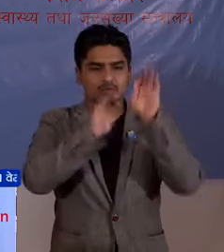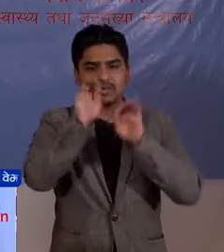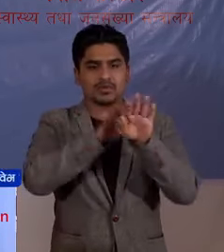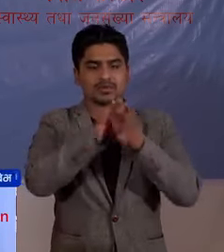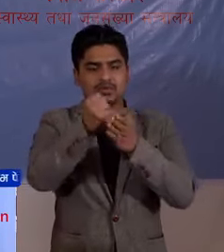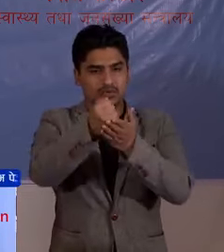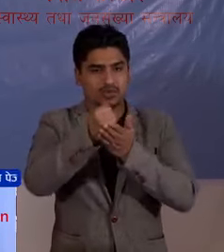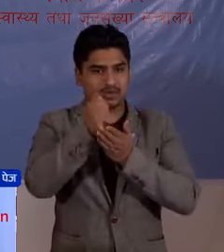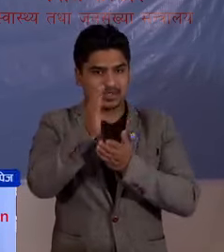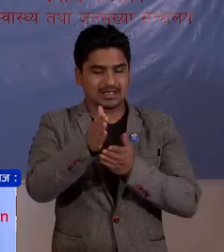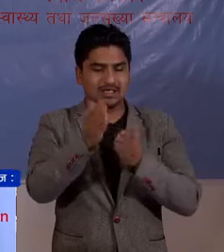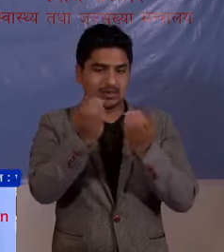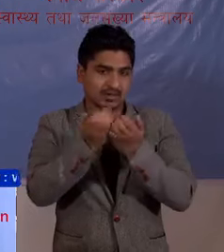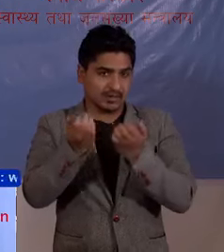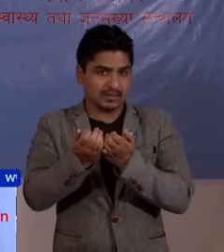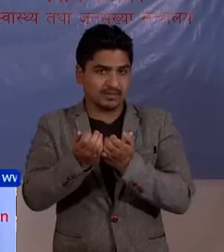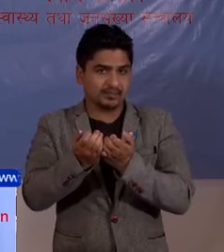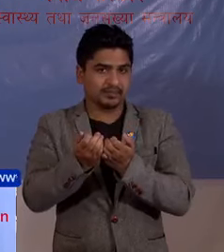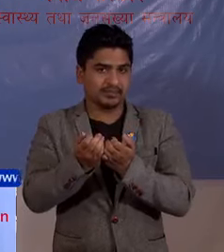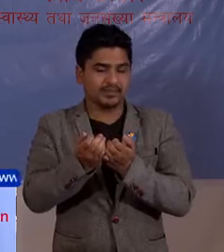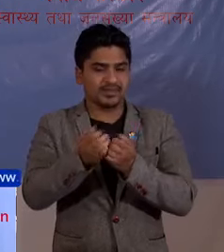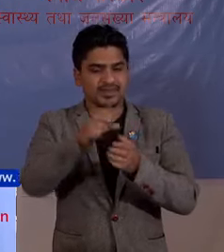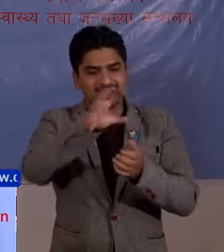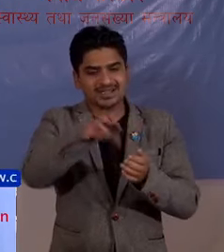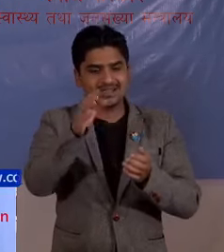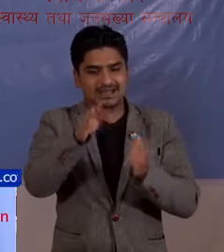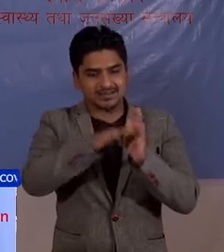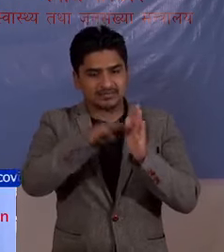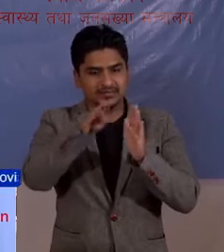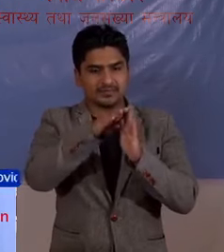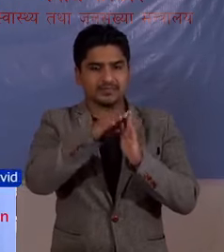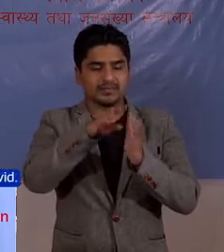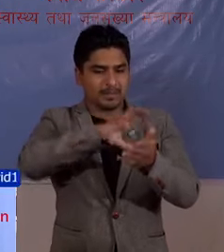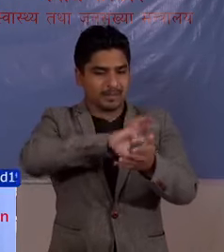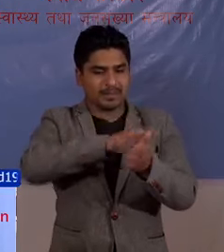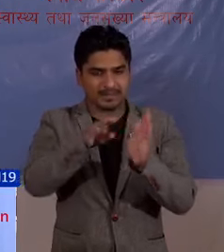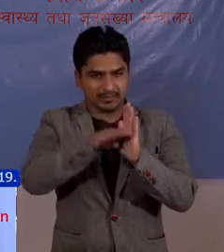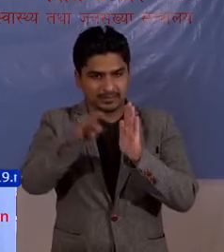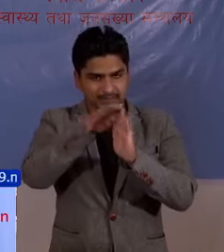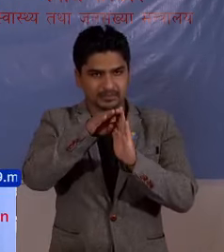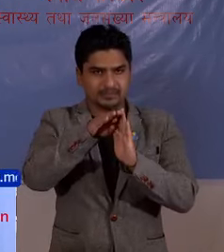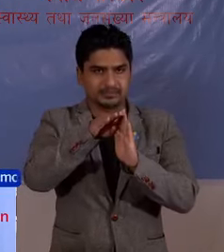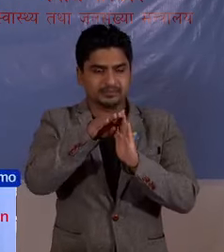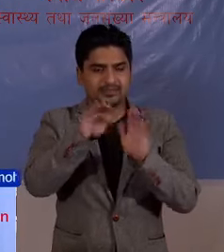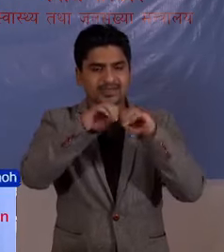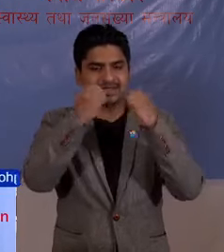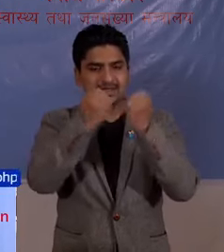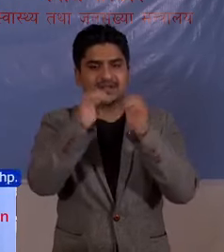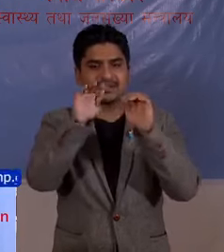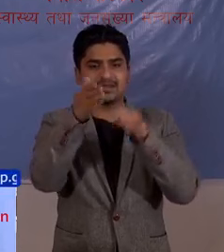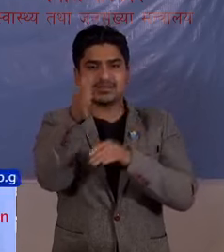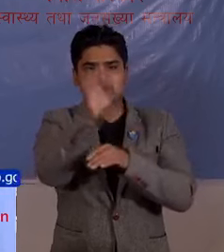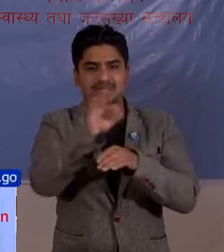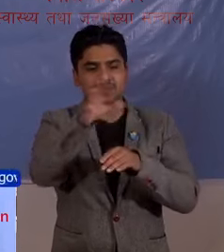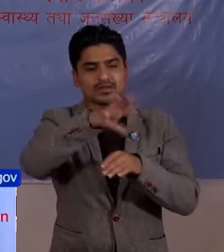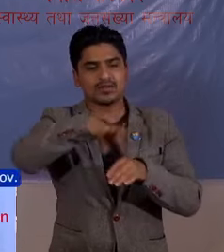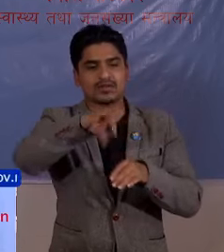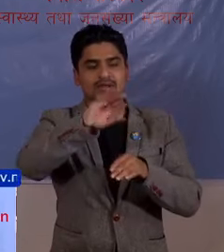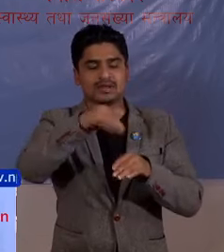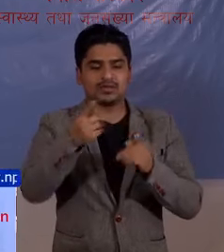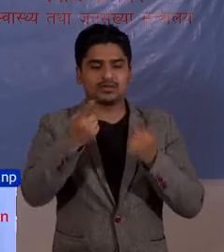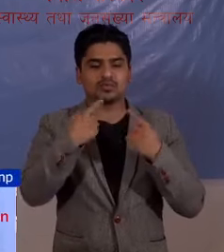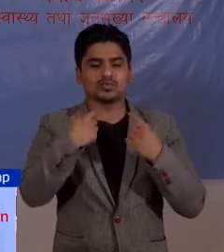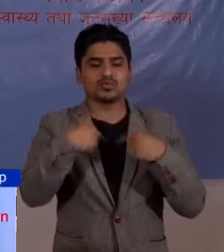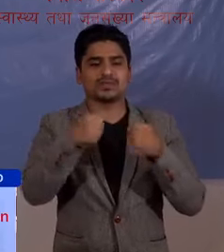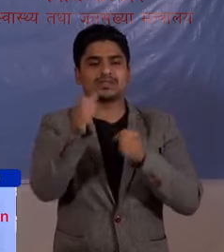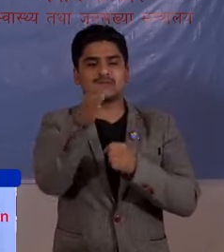सरकारवालाहरूको सहयोगले गर्दाखेरि स्थानीय लेभल भयो, प्रादेशिक लेभल भयो, प्रादेशिक सामाजिक मन्त्रालय सबैलाई चाहिँ स्वास्थ्य मन्त्रालय